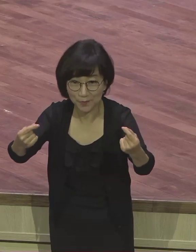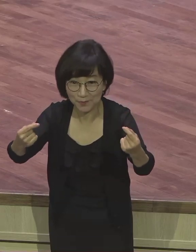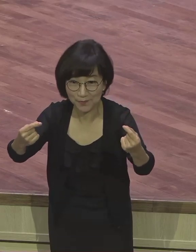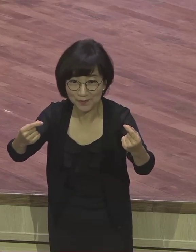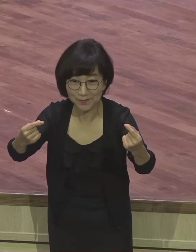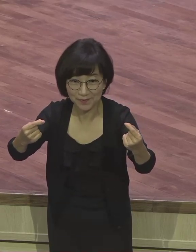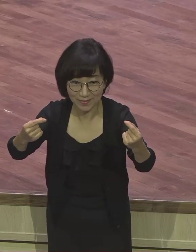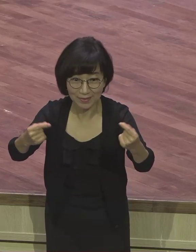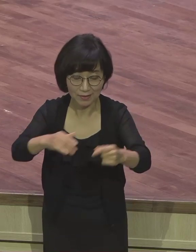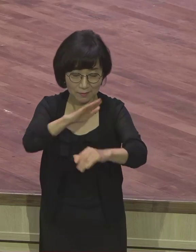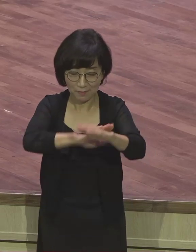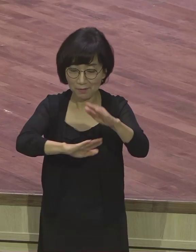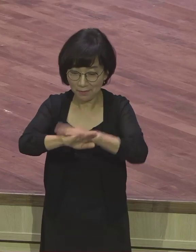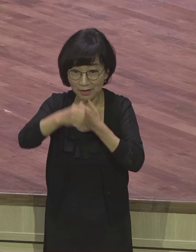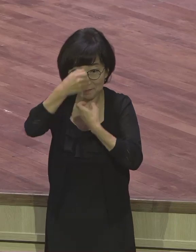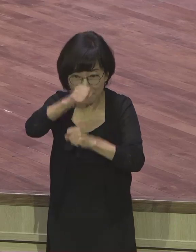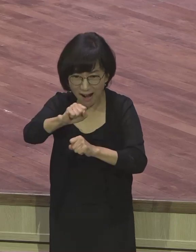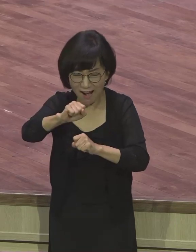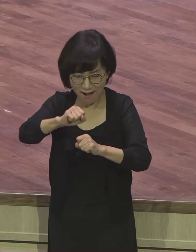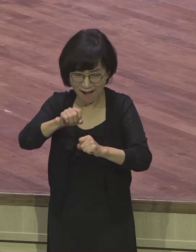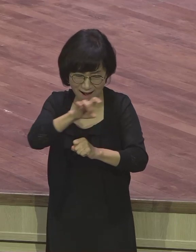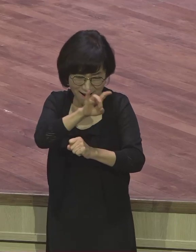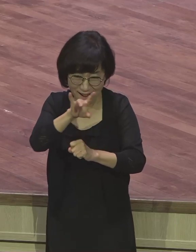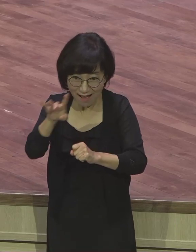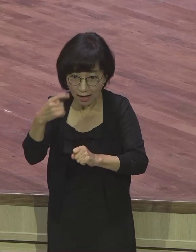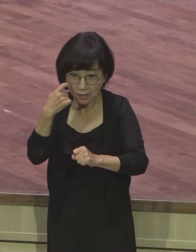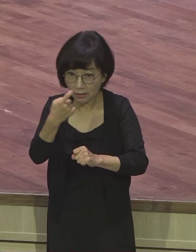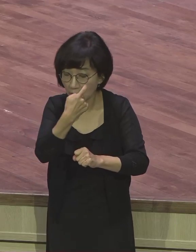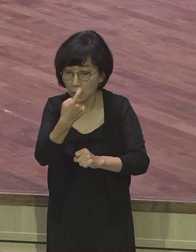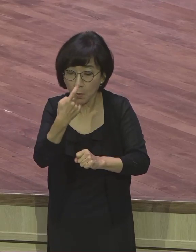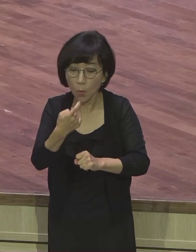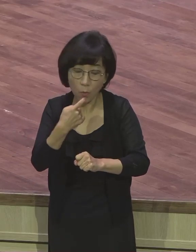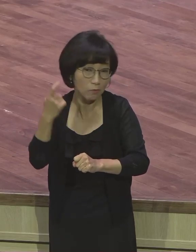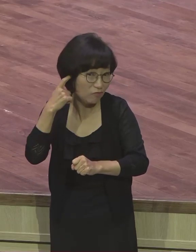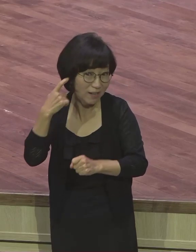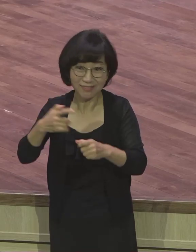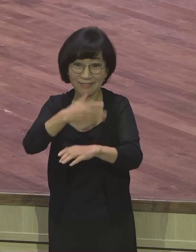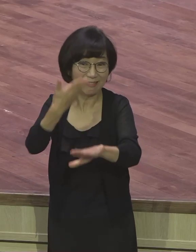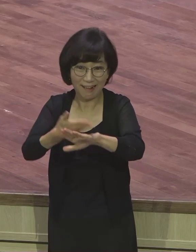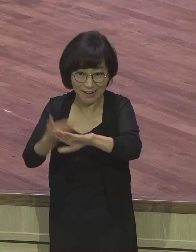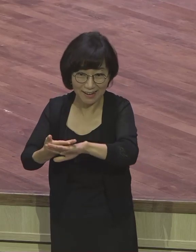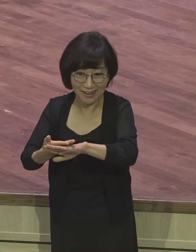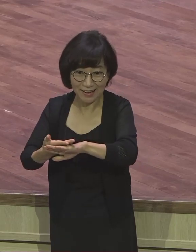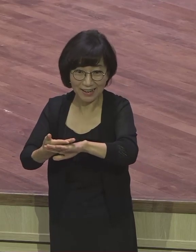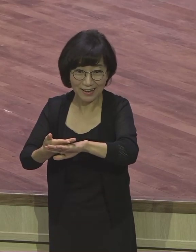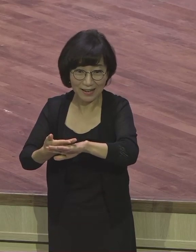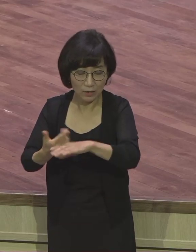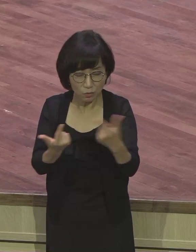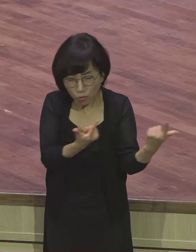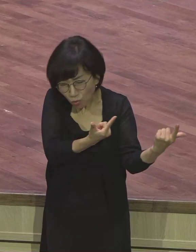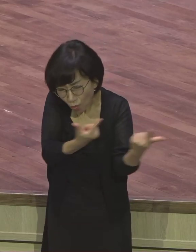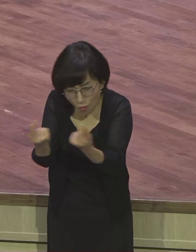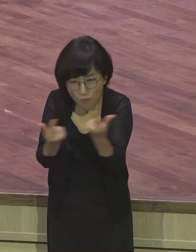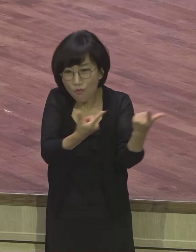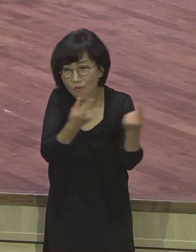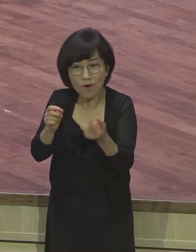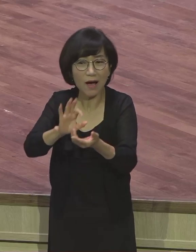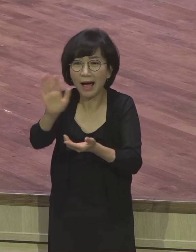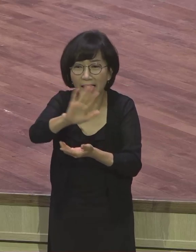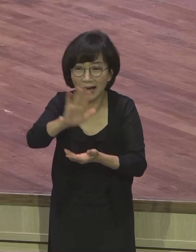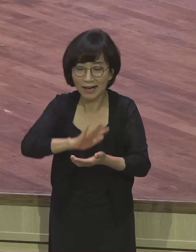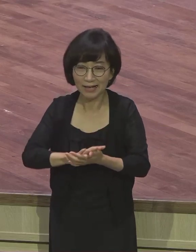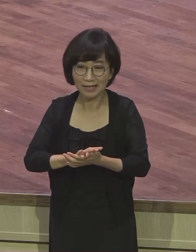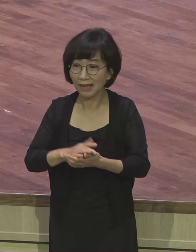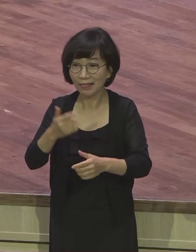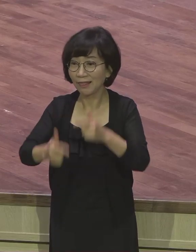있지 않냐. 그 지체인데 각 지체들은 같은 기능을 가진 것이 아니고 모두 다 다른 기능이